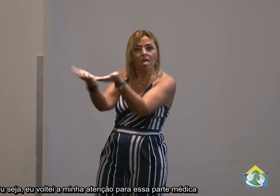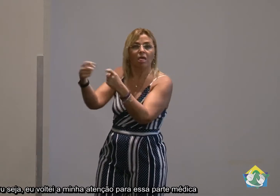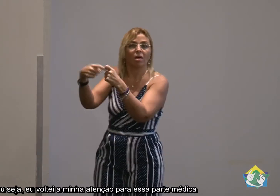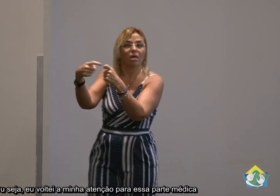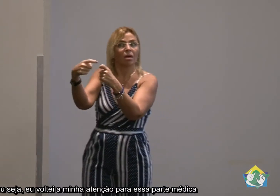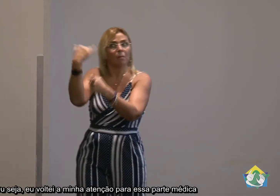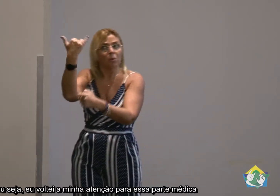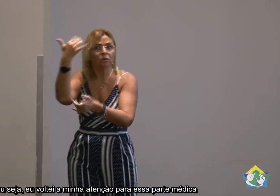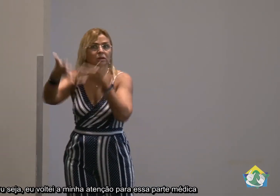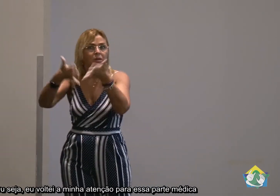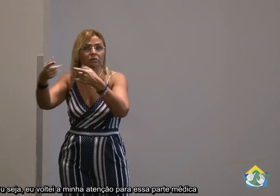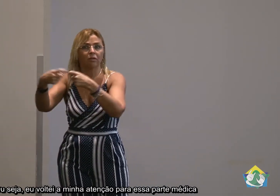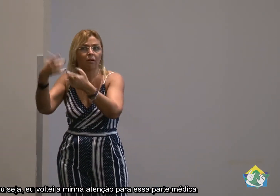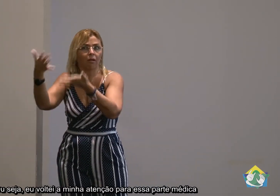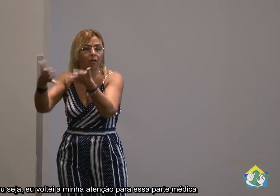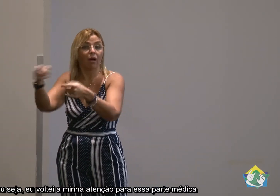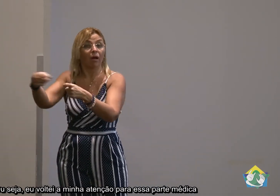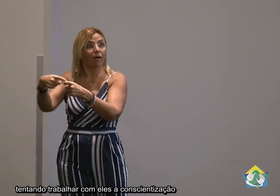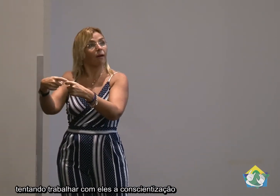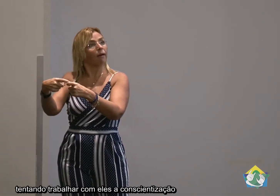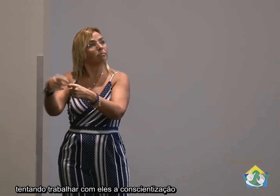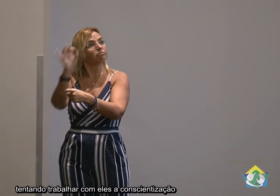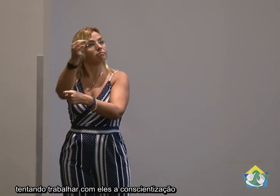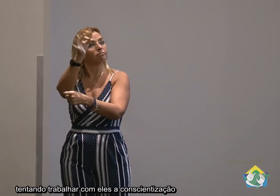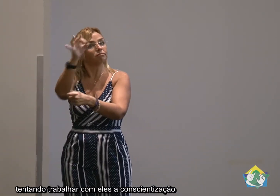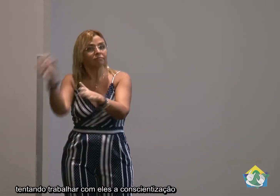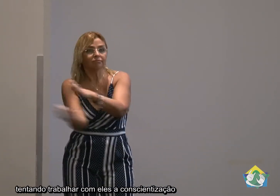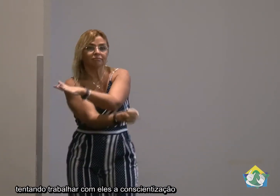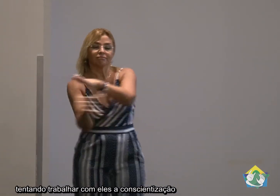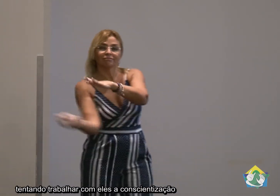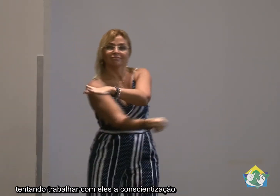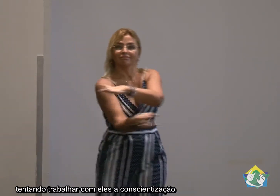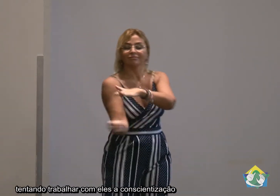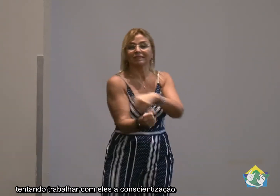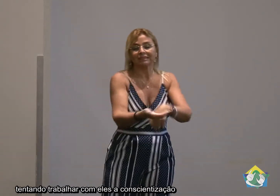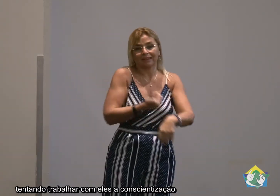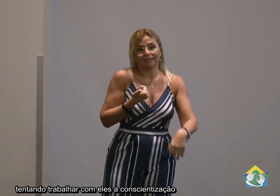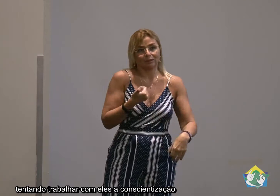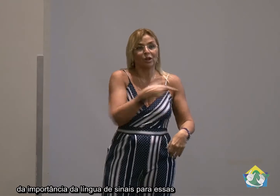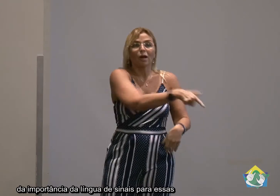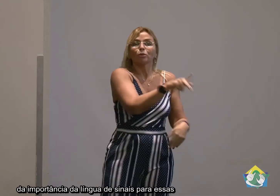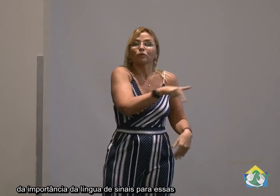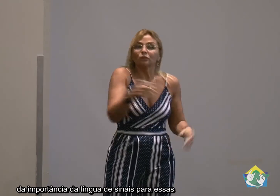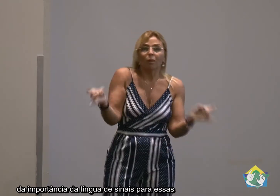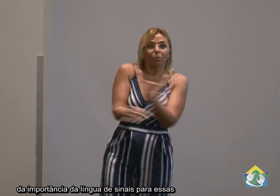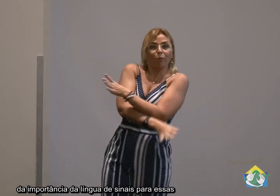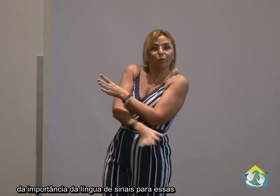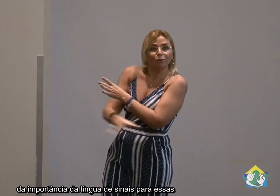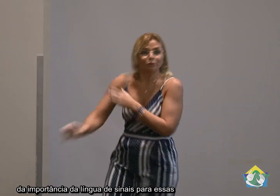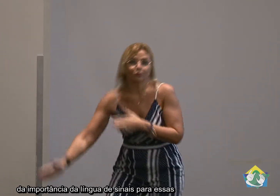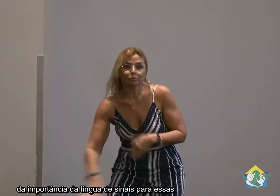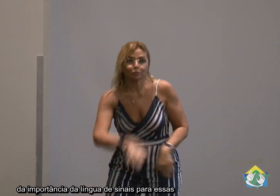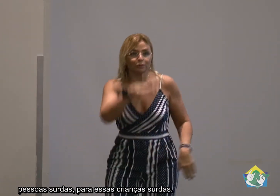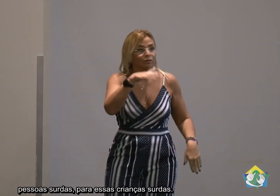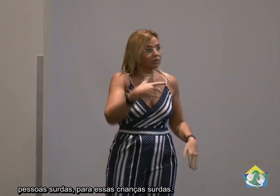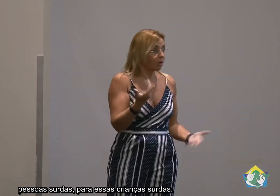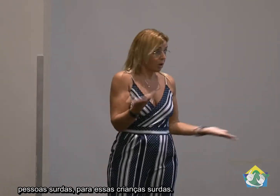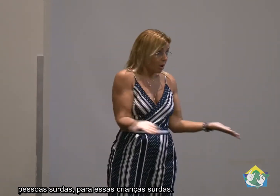voltei a minha atenção para essa parte médica, tentando trabalhar com eles e com a conscientização da importância da língua de sinais para essas pessoas surdas, para